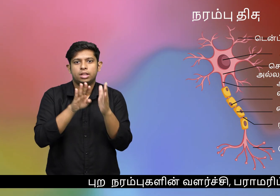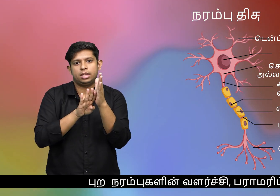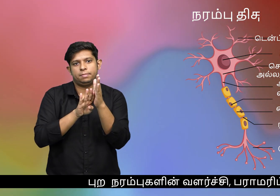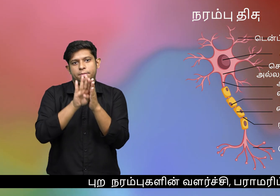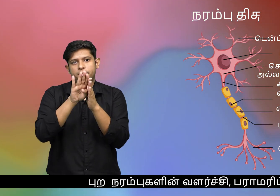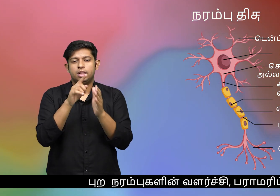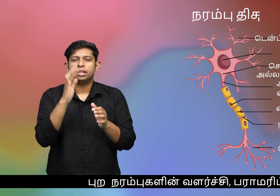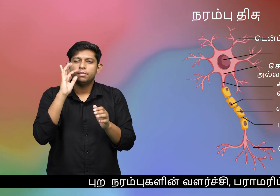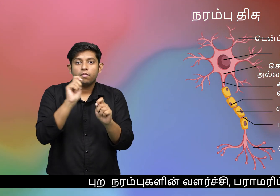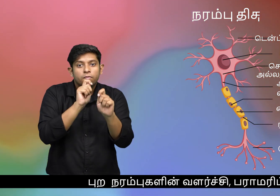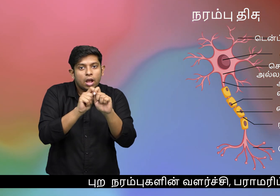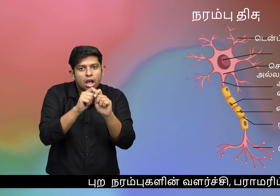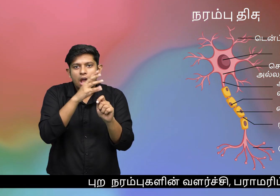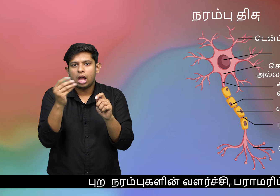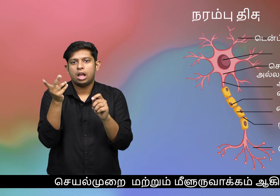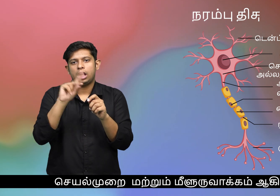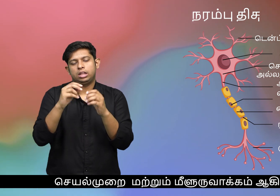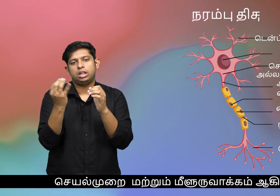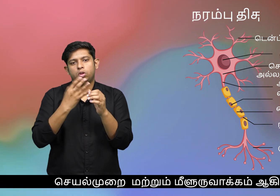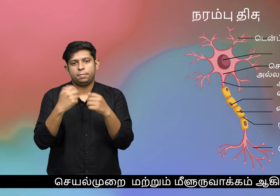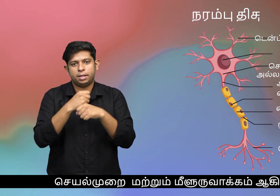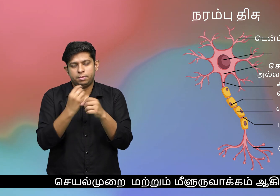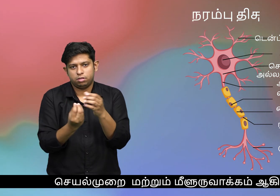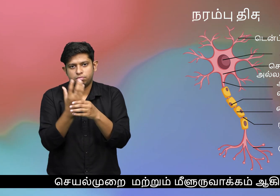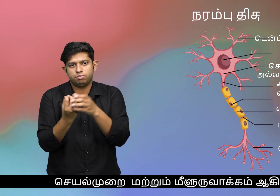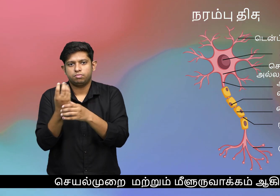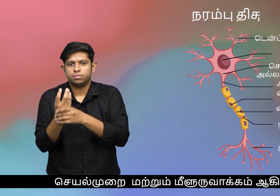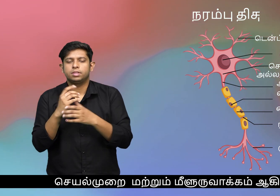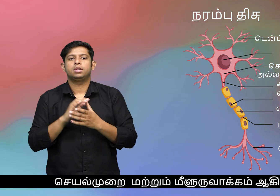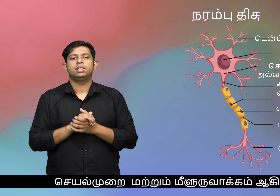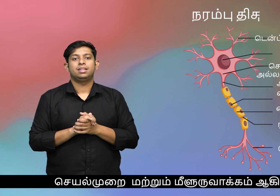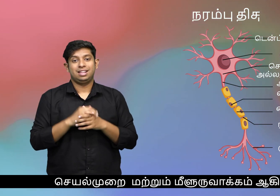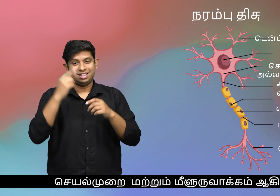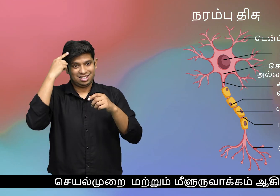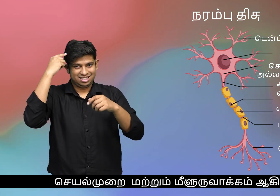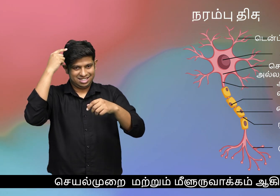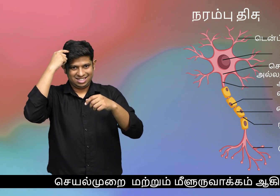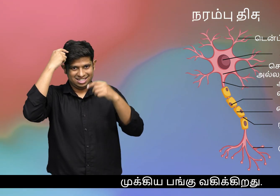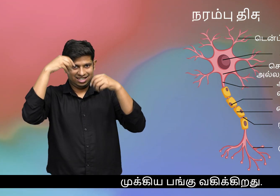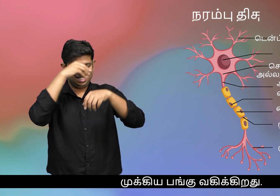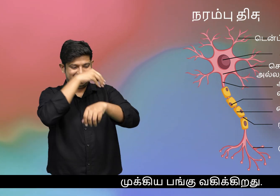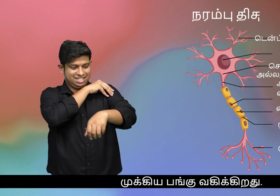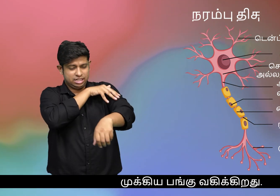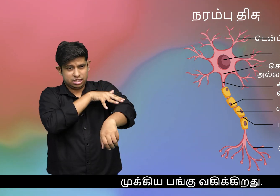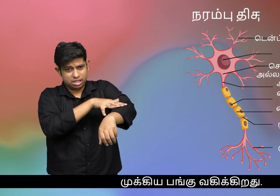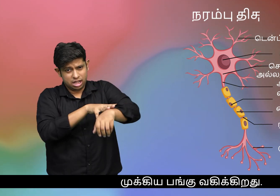நரம்புரைகளின் வளர்ச்சி, பராமரிப்பு, செயல்முறை மற்றும் மீளுருவாக்கம் ஆகியவற்றில் முக்கிய பங்கு வகிக்கிறது.